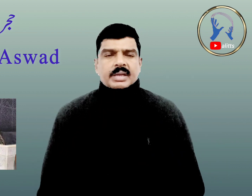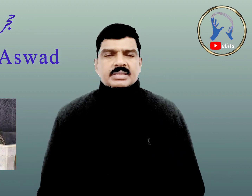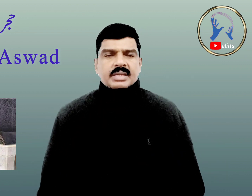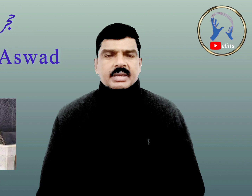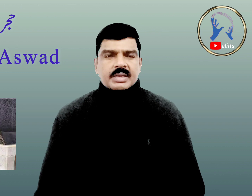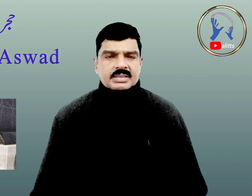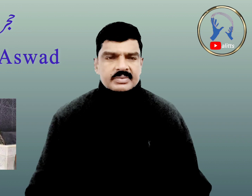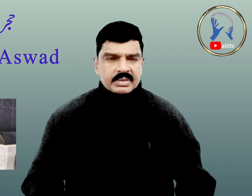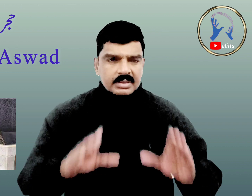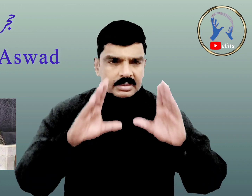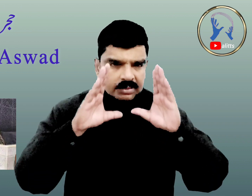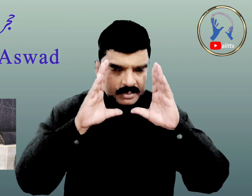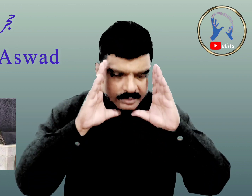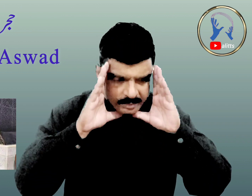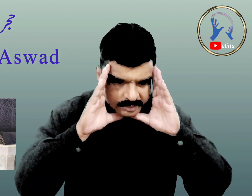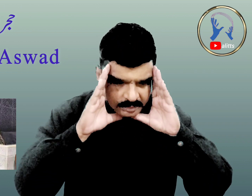حجر اسود۔